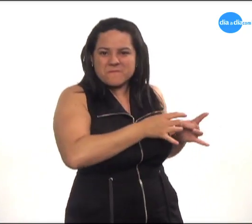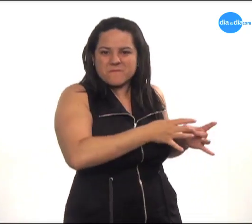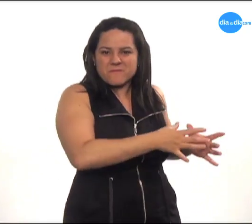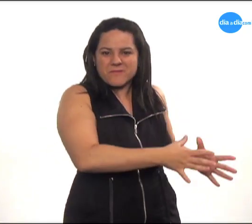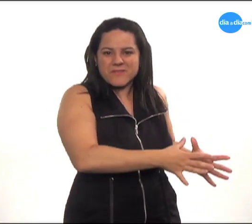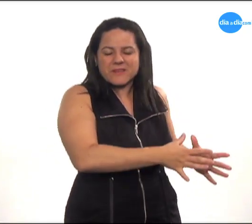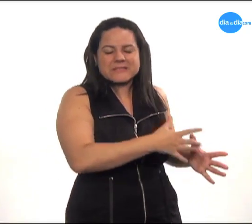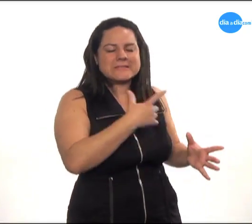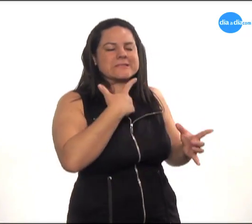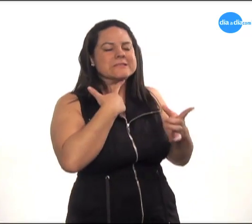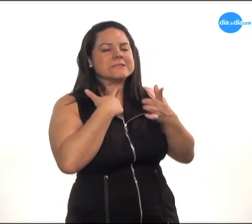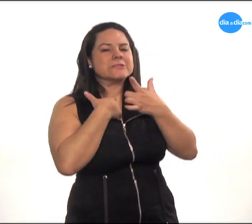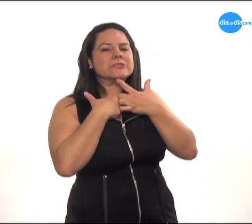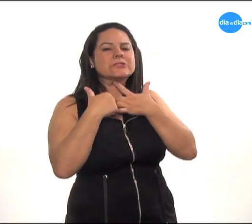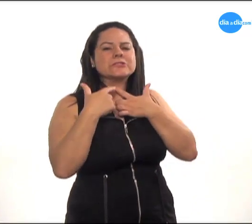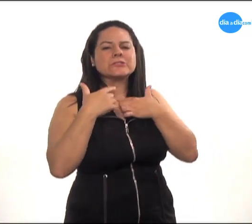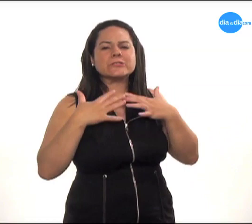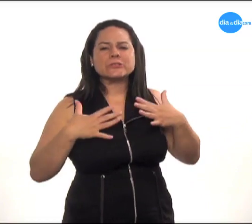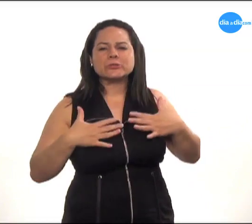os apetites do teu corpo,